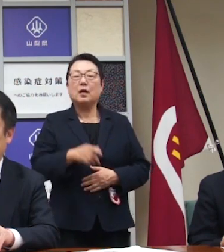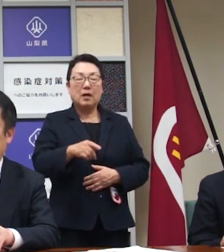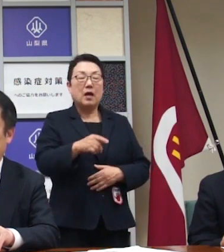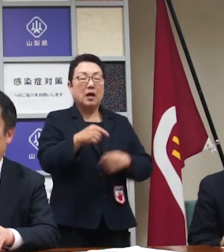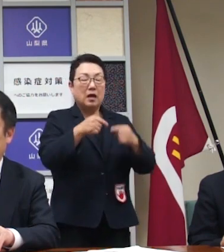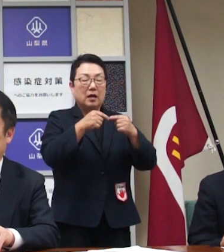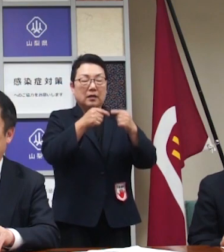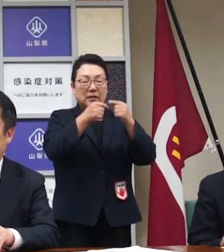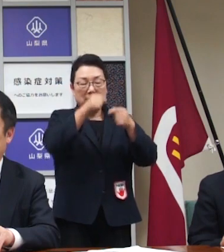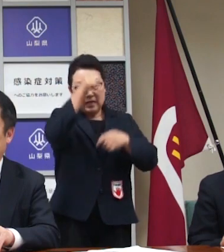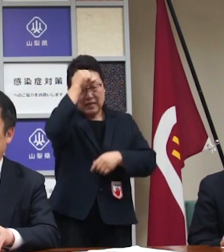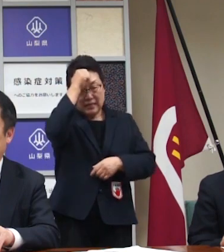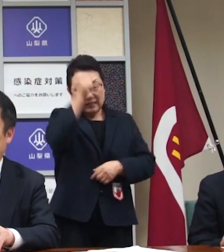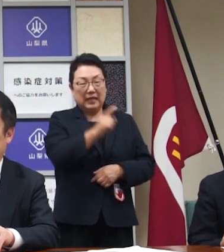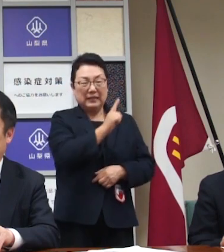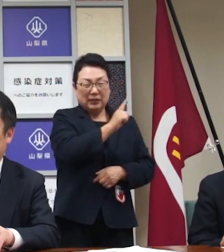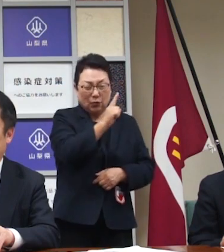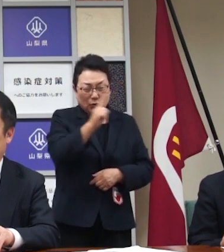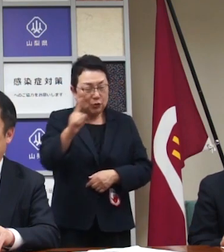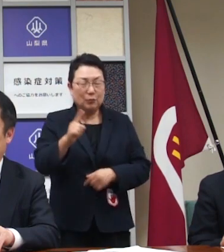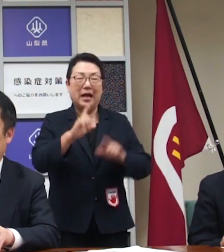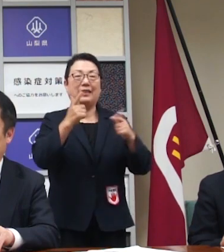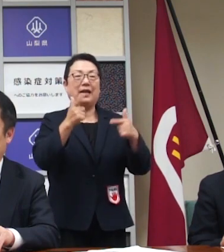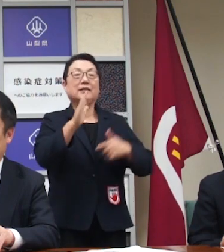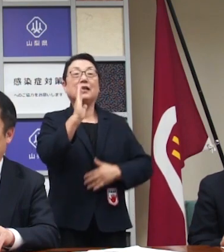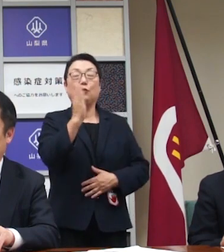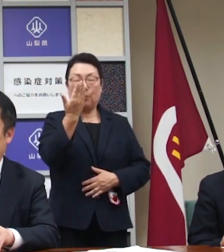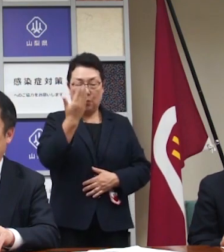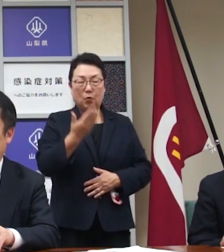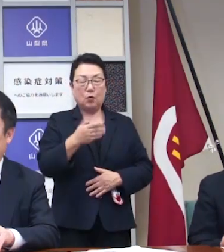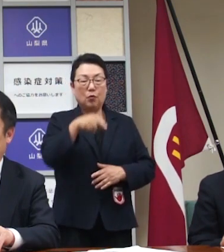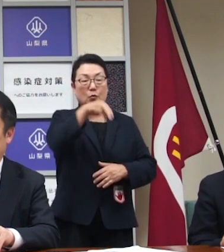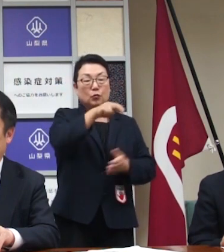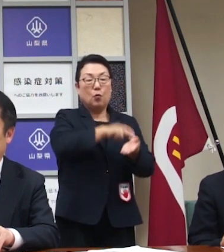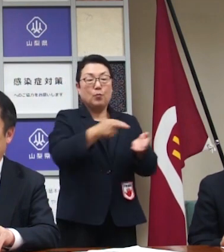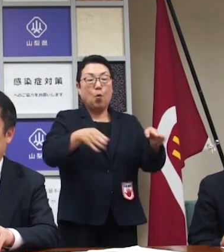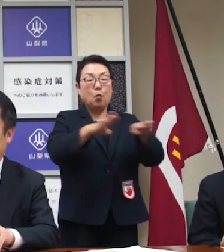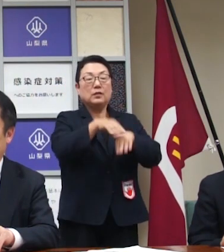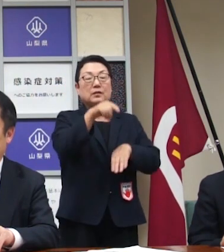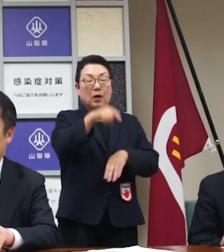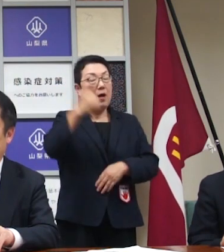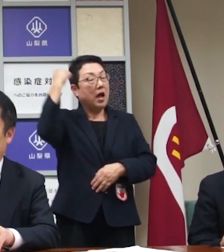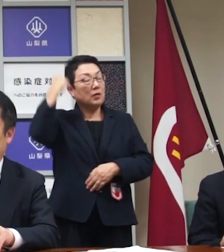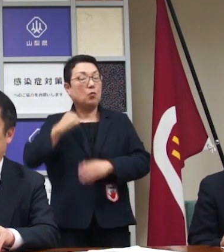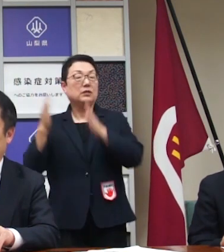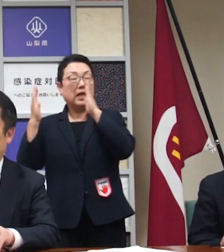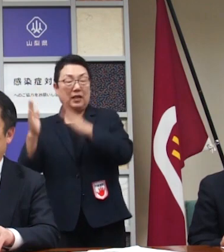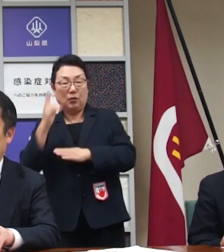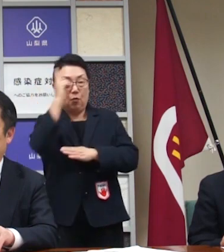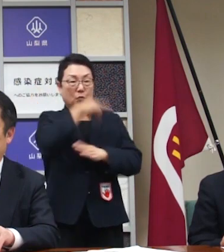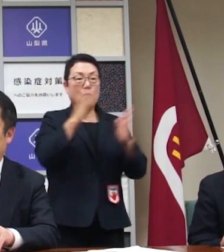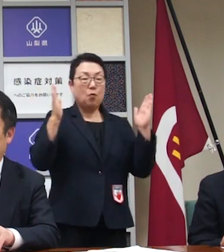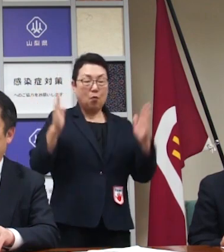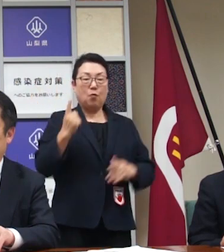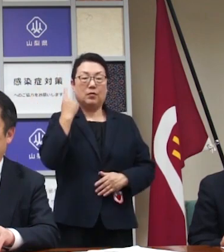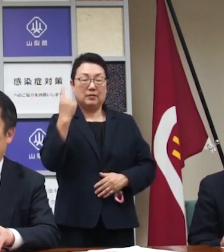者さんにはしていないそうですが、うん、この A 医療機関では、うん、午前と午後、はい、2